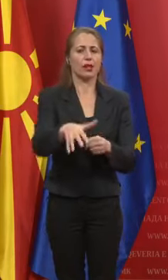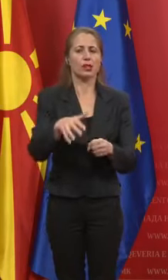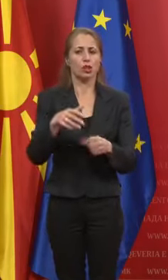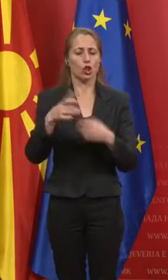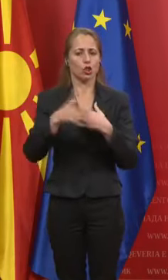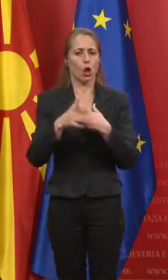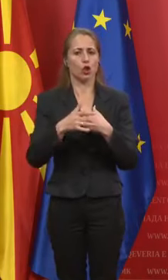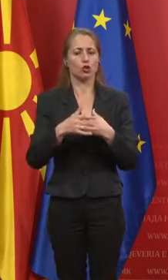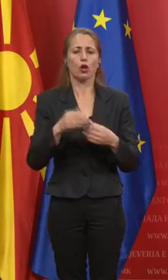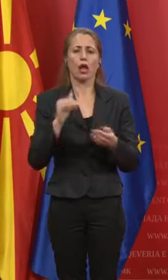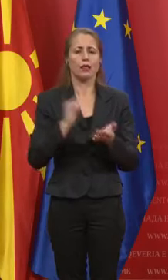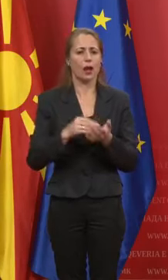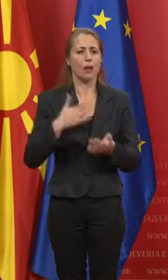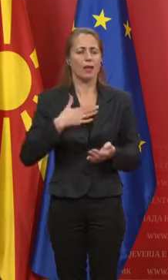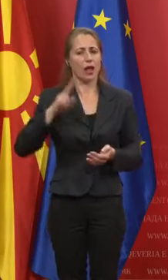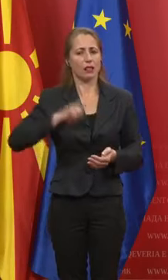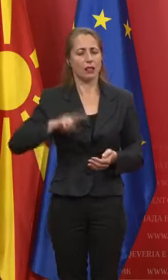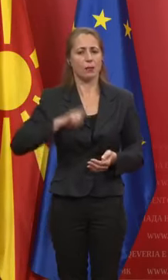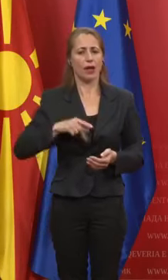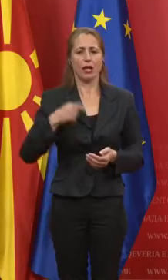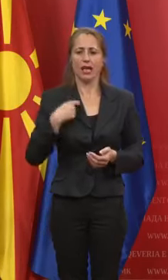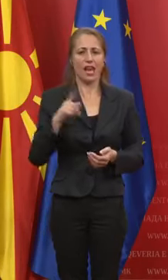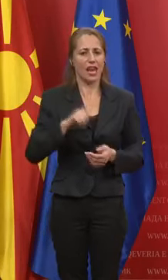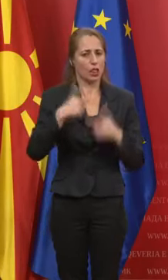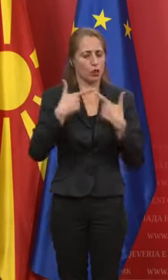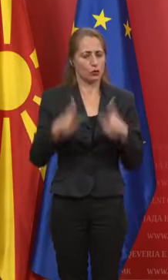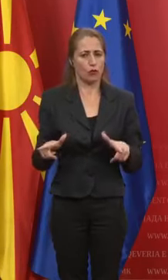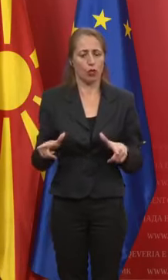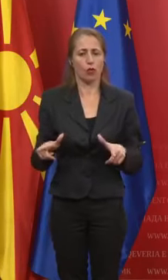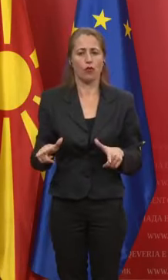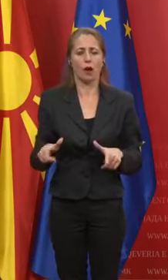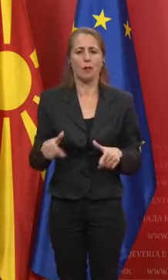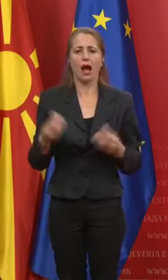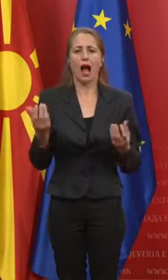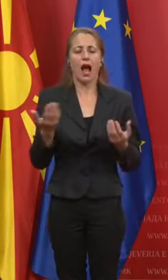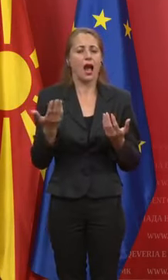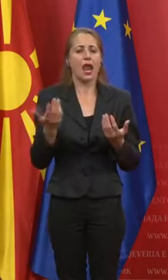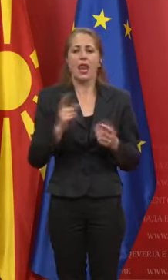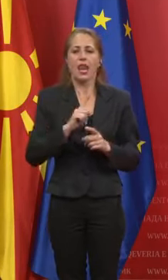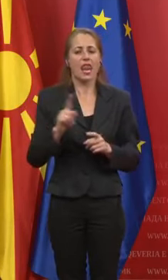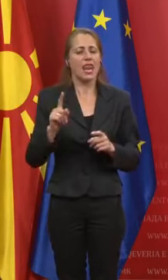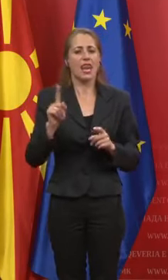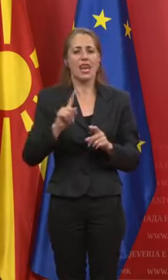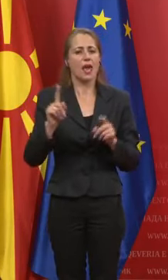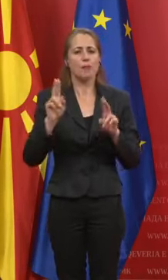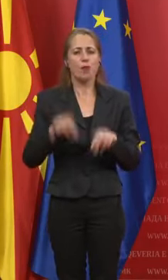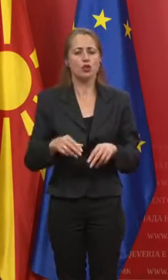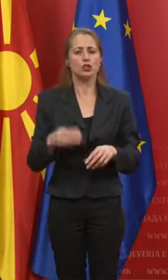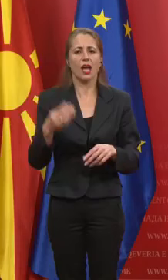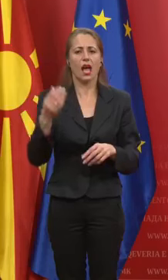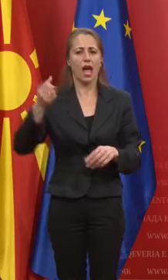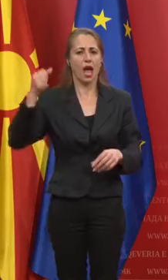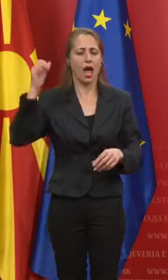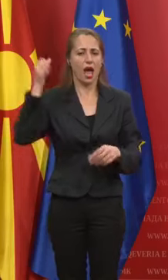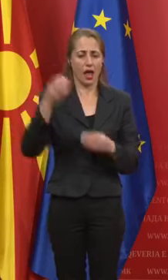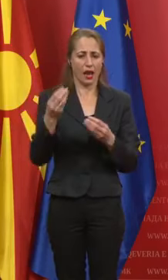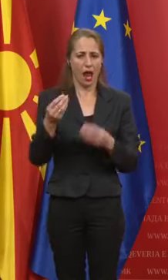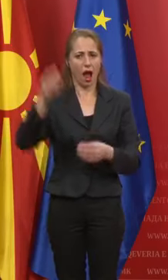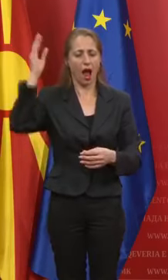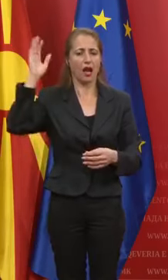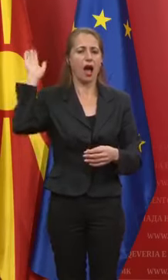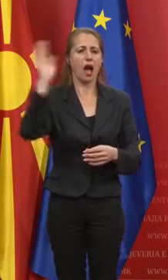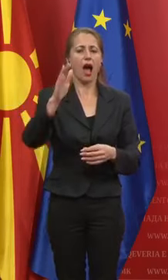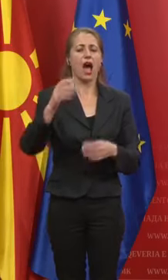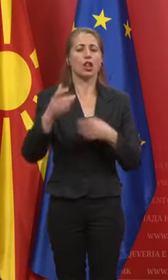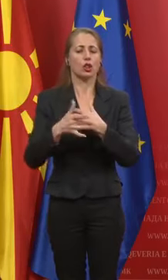натаму. Апсолутно, тоа не, тоа е недозволиво. Да се крева рака на здравствен работник кој што 24 часа работи, дежура,